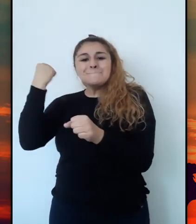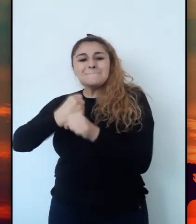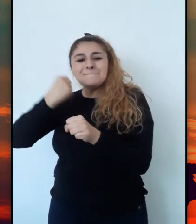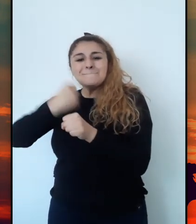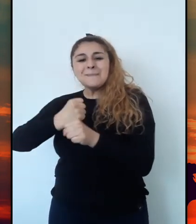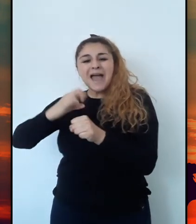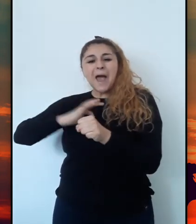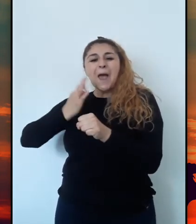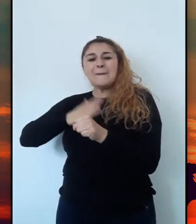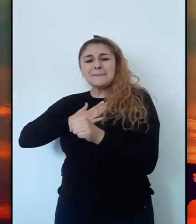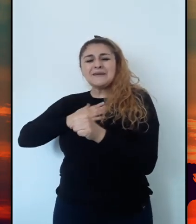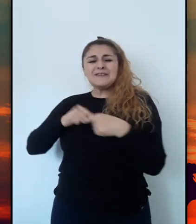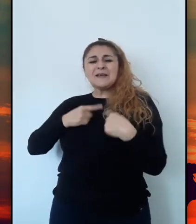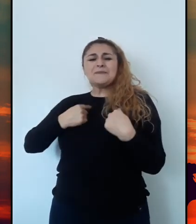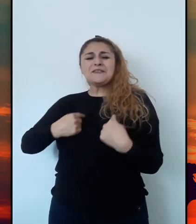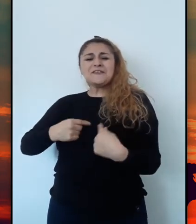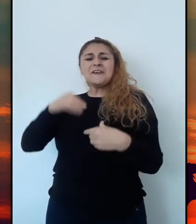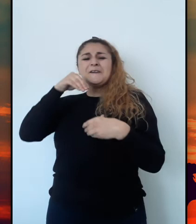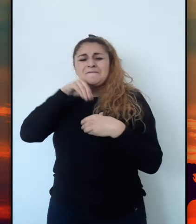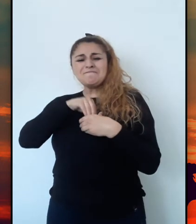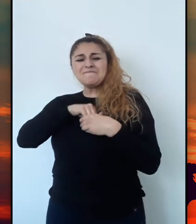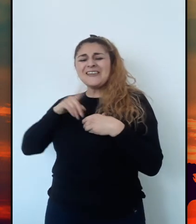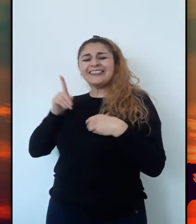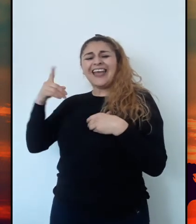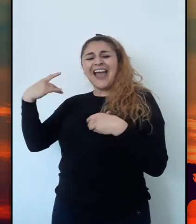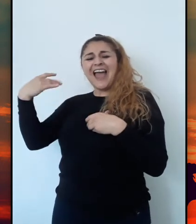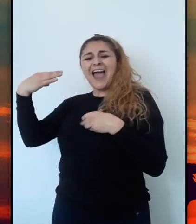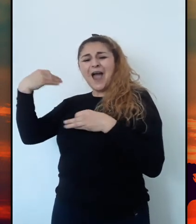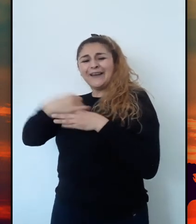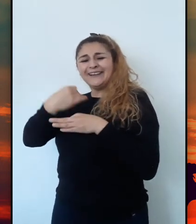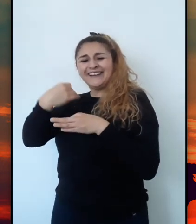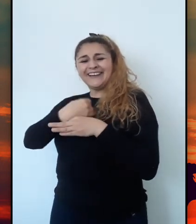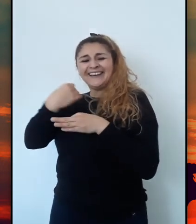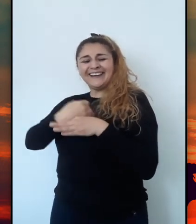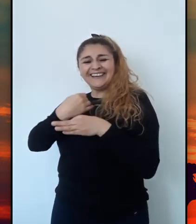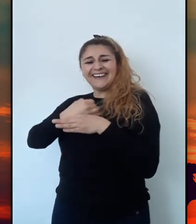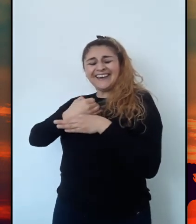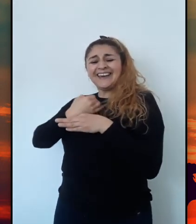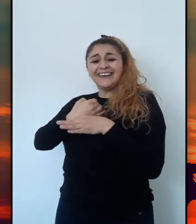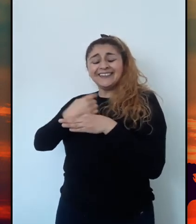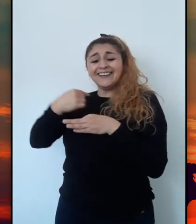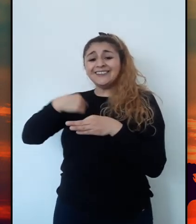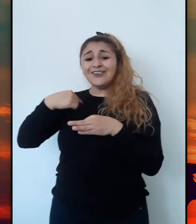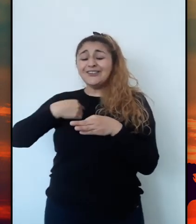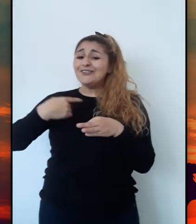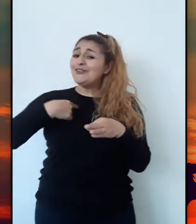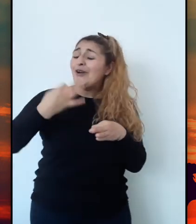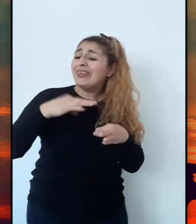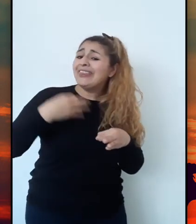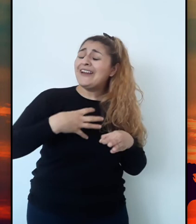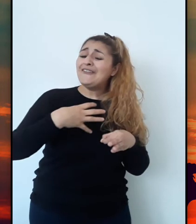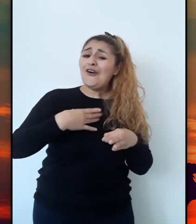Avant de prier, antes de orar, est-ce que tu sens la douleur des choses injustes à ton